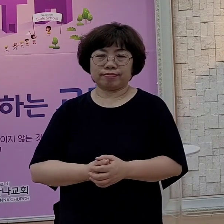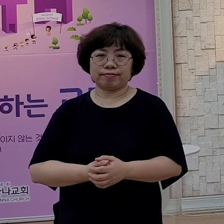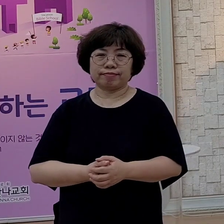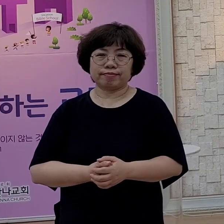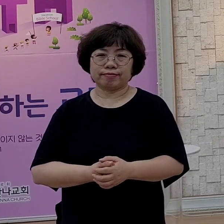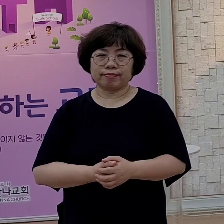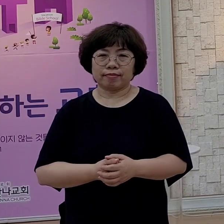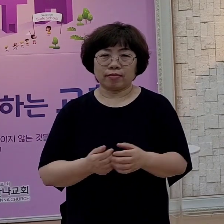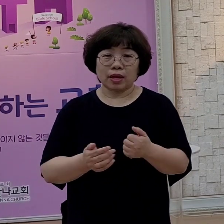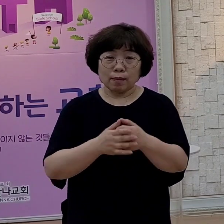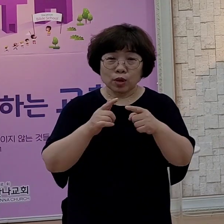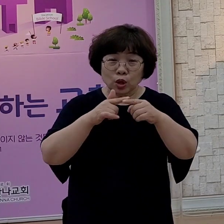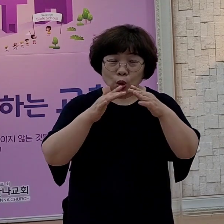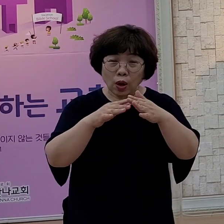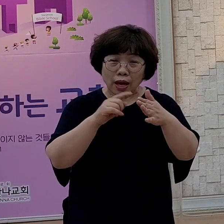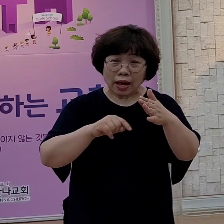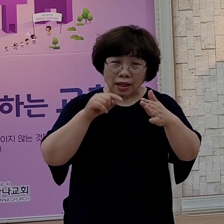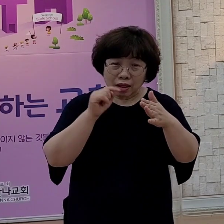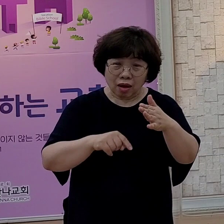그래서 교회 안에서도